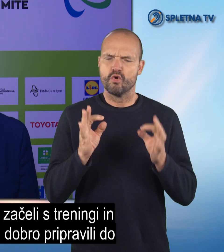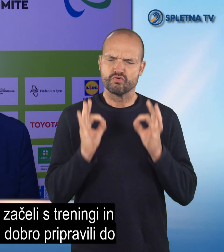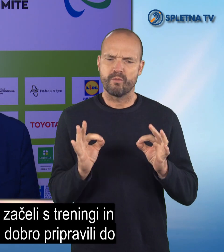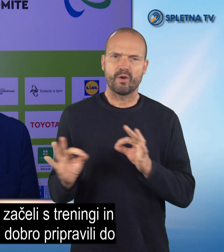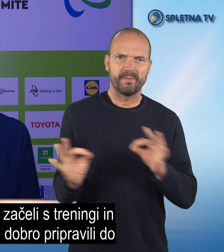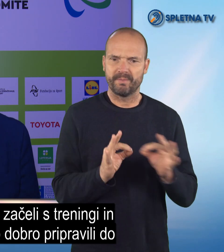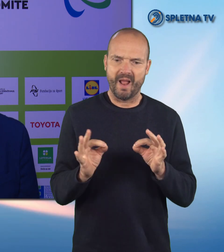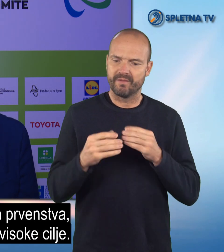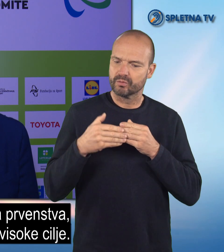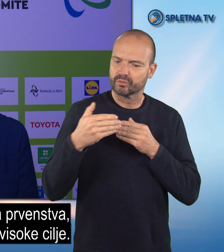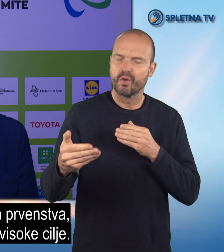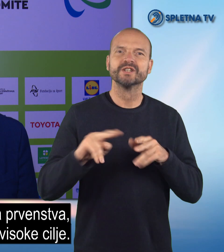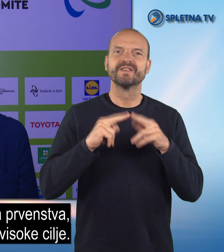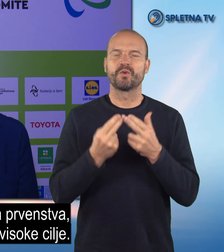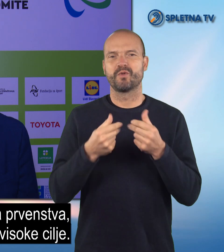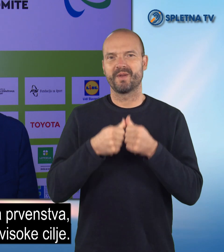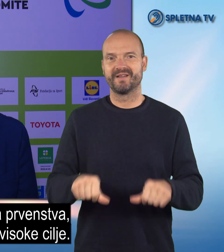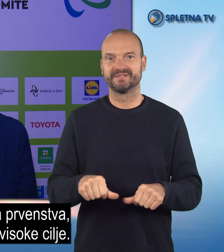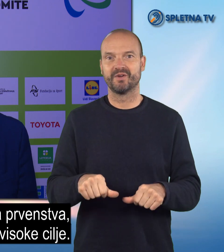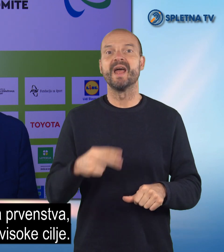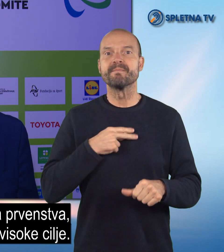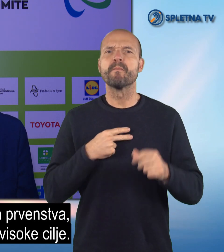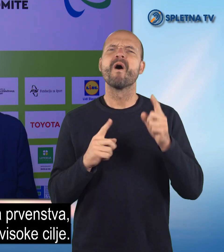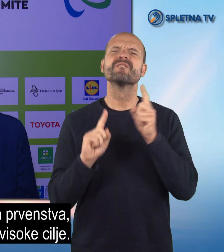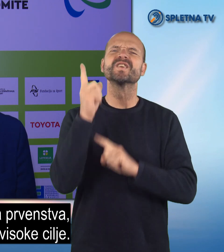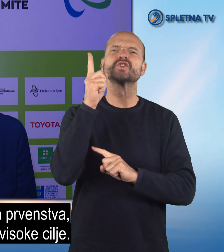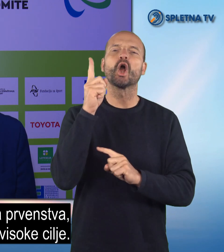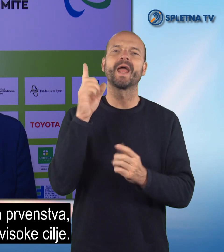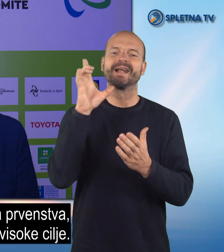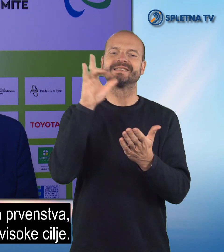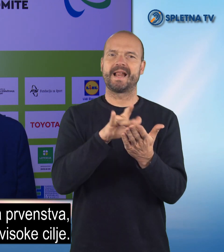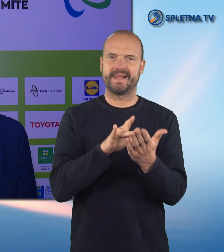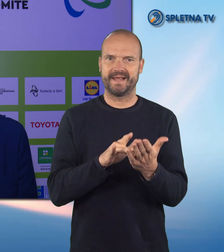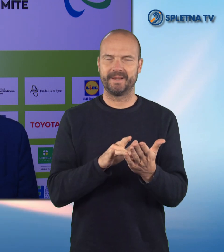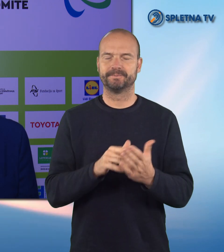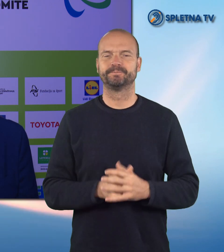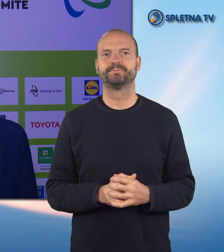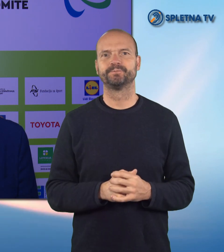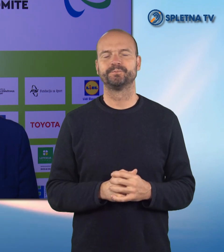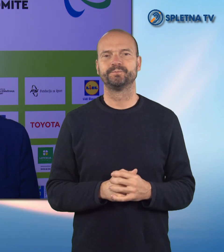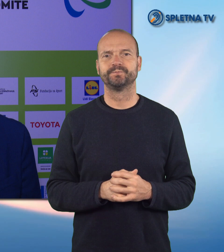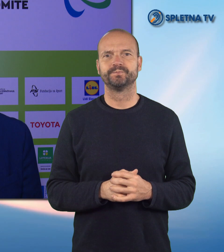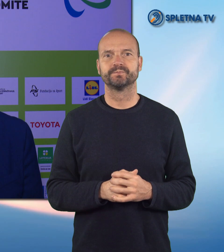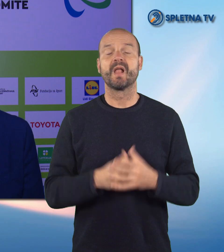dobro pripravili do svetovnega prvenstva, ker imamo visoke cilje.